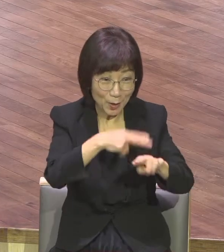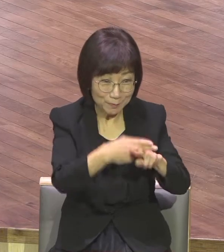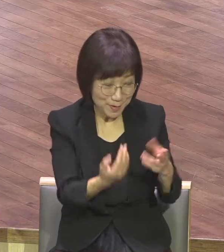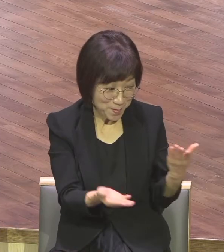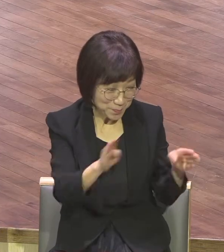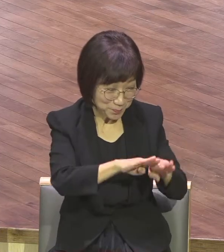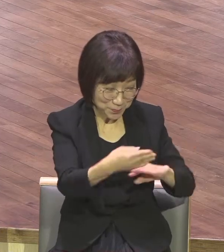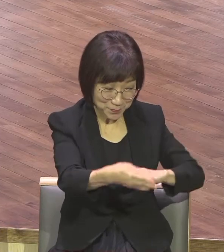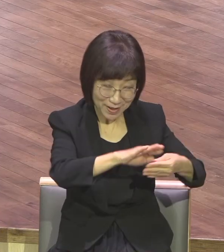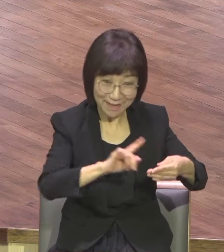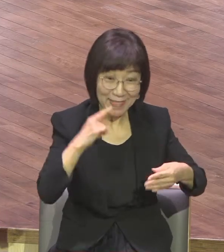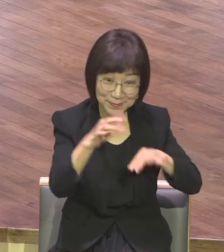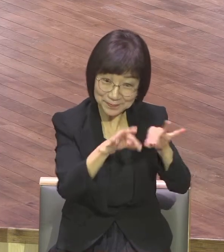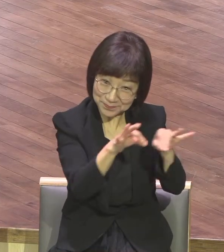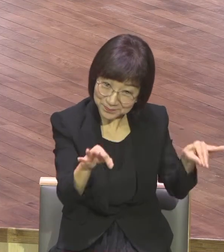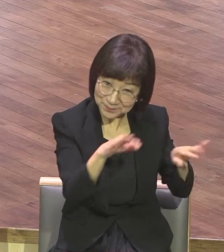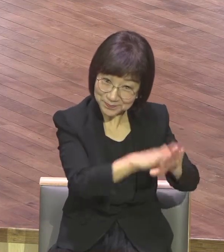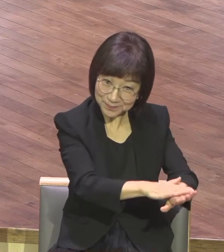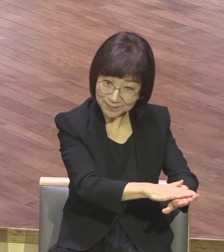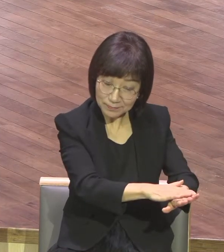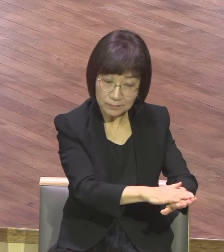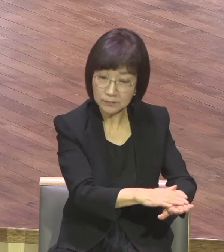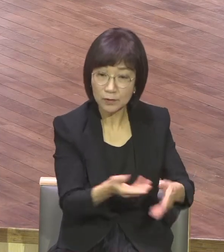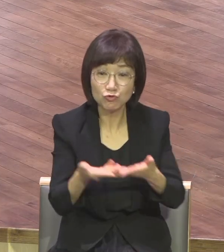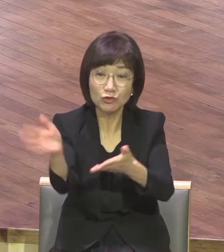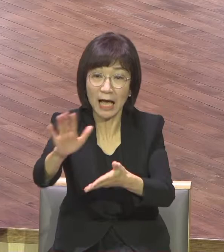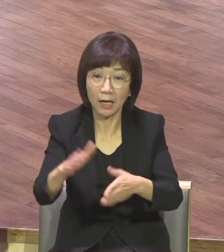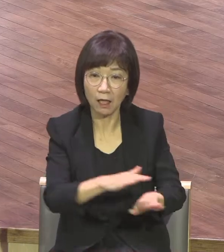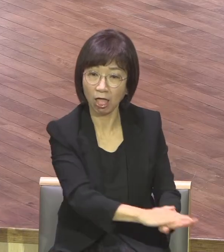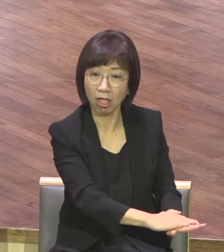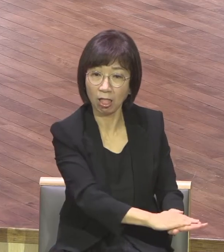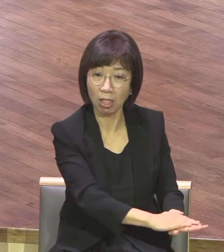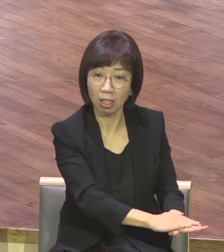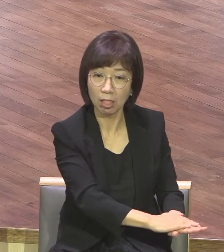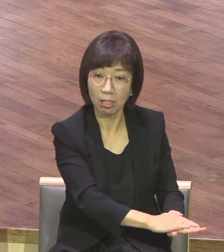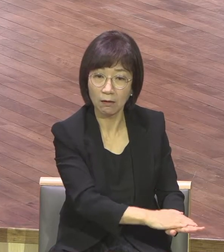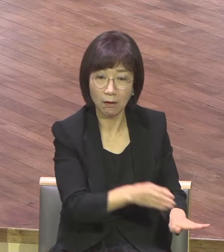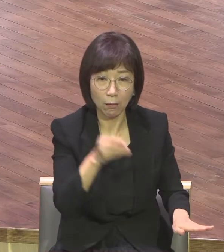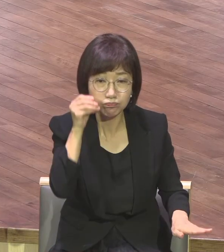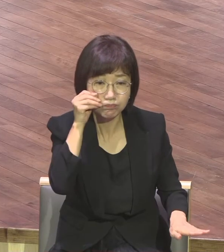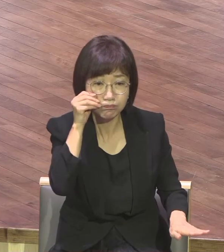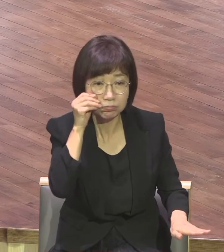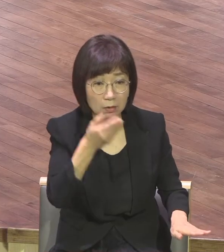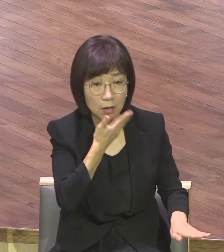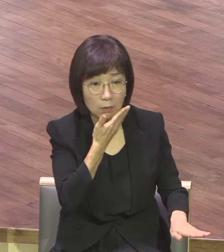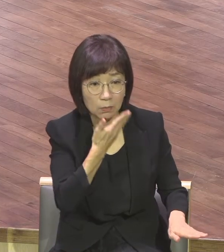감사를 느끼는 감사하는 마음이 있는데 한국 사람들은 참 감사하다는 말을 잘 안 써요.